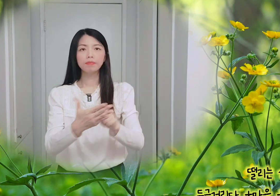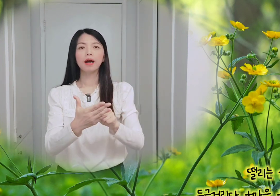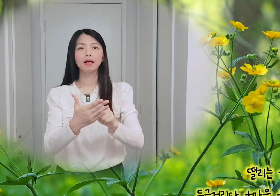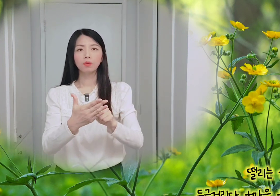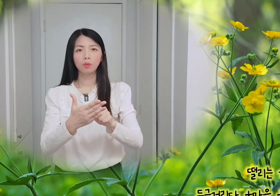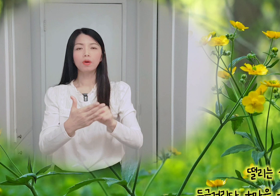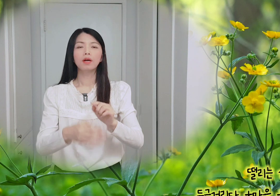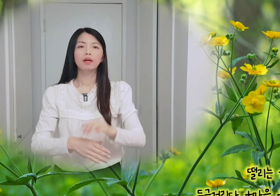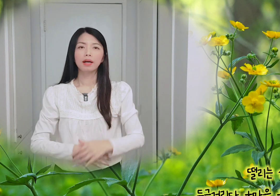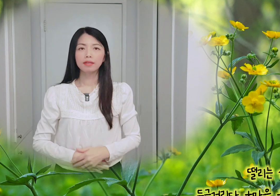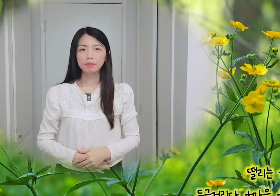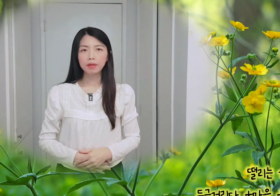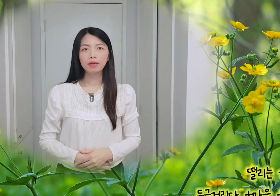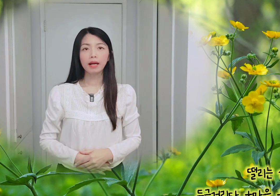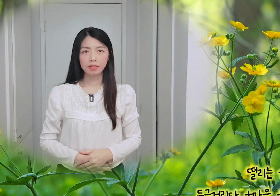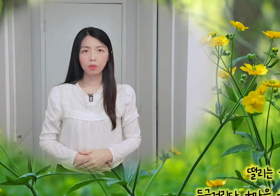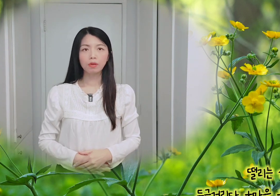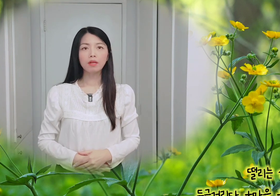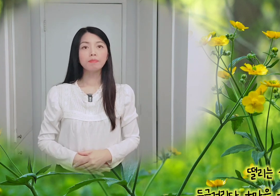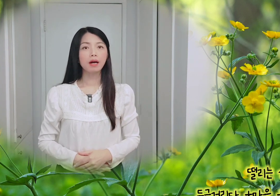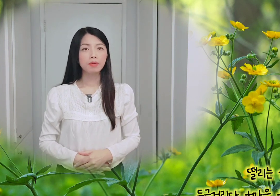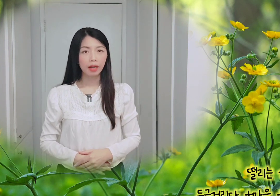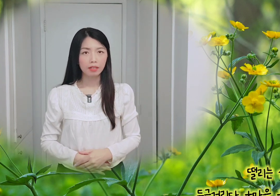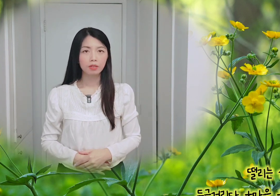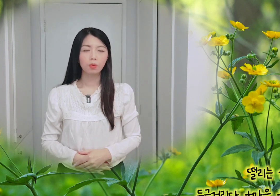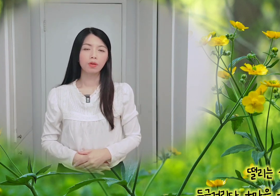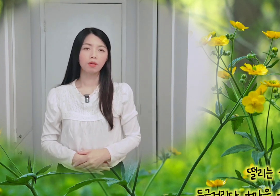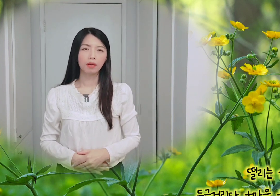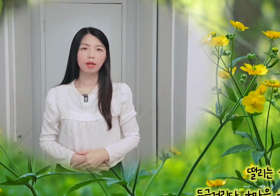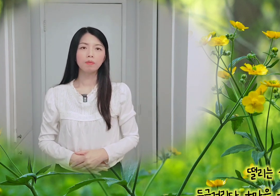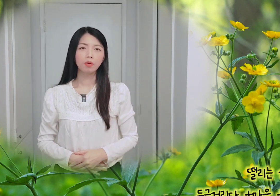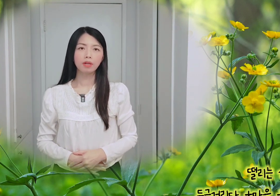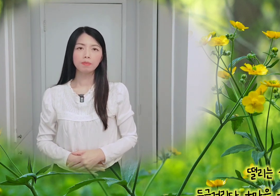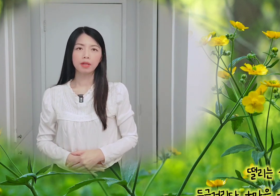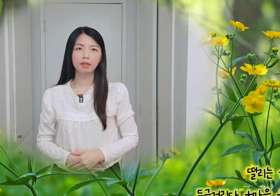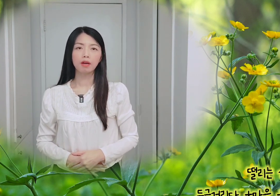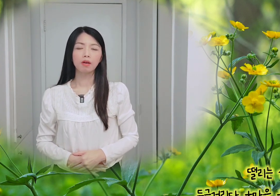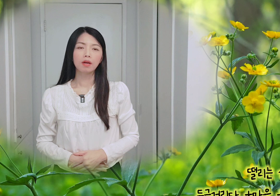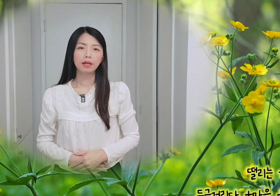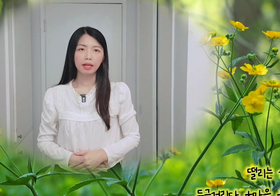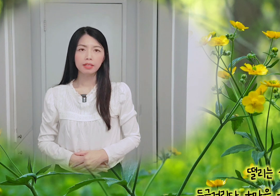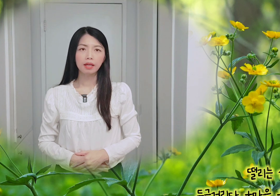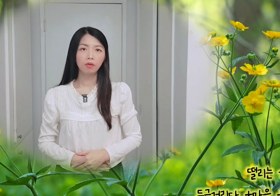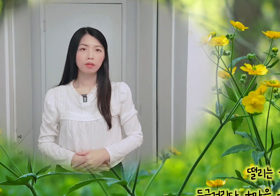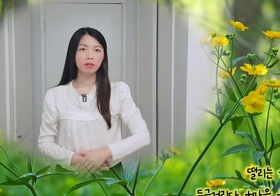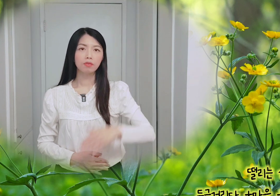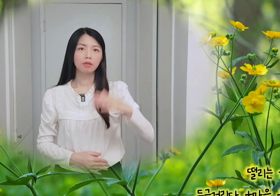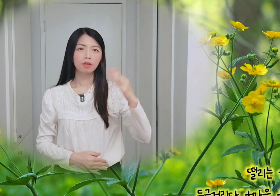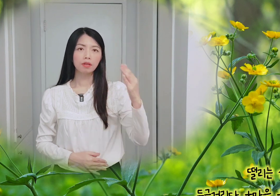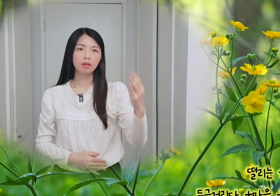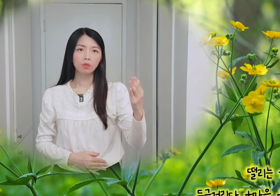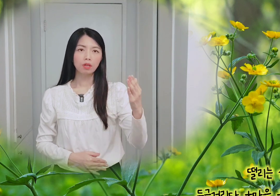가슴 안고. 가슴을 가지고, 떨리는 마음을 가지고 이렇게 표현을 하시면 되는데요. 가지다라고 하는